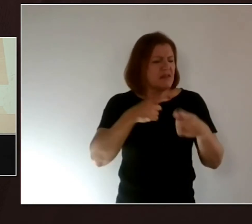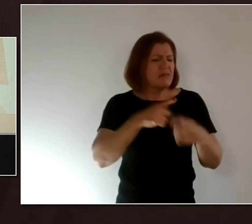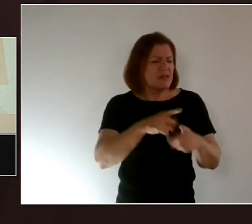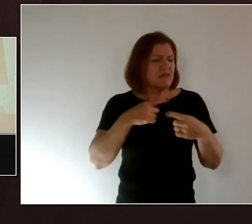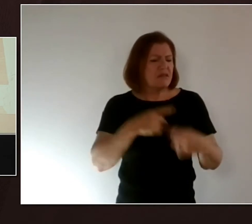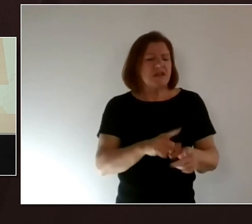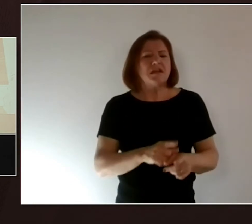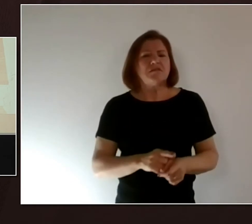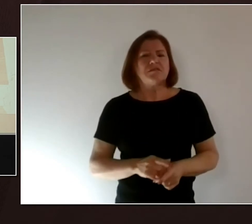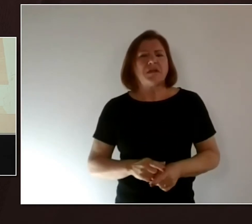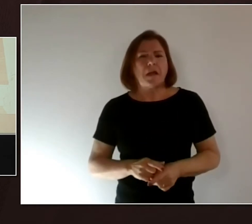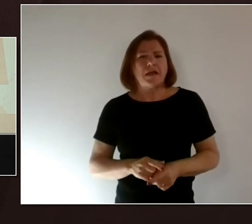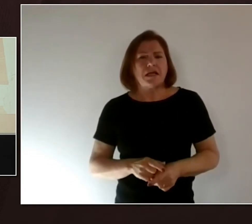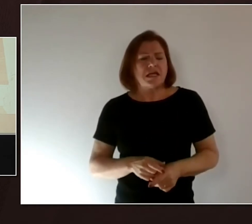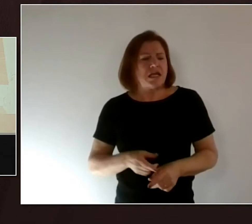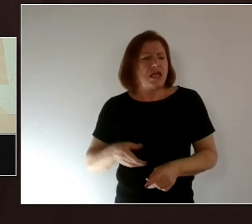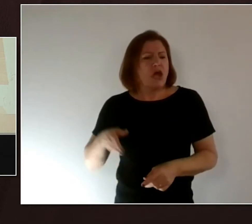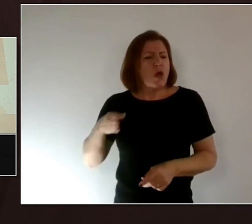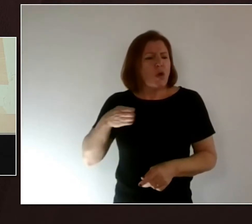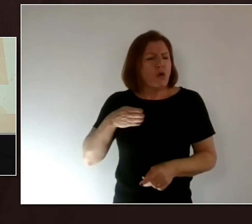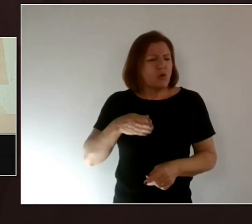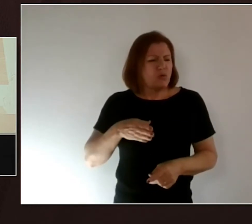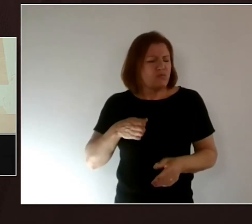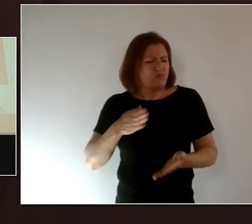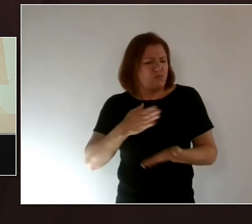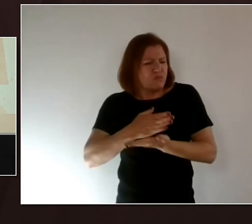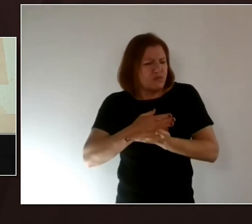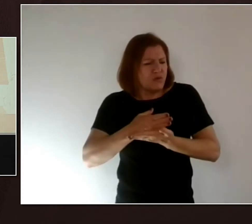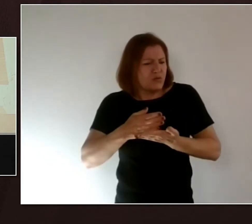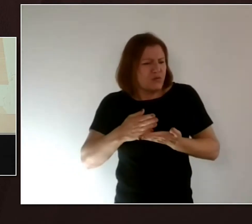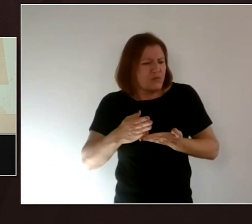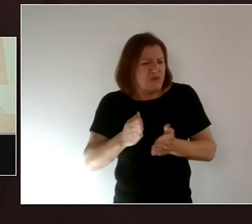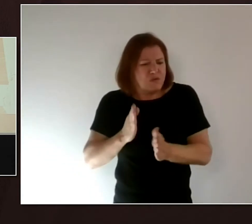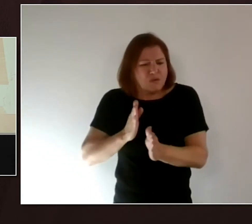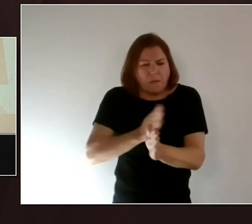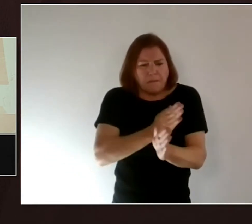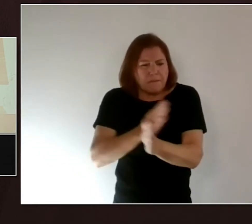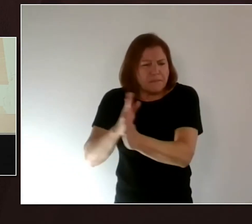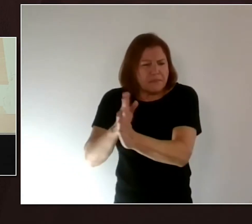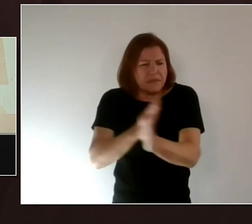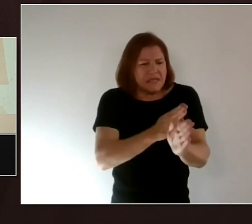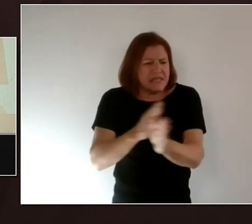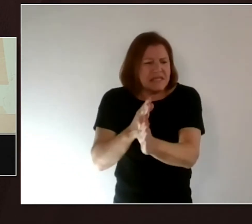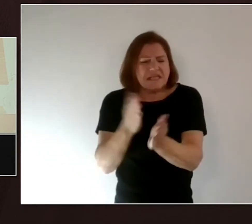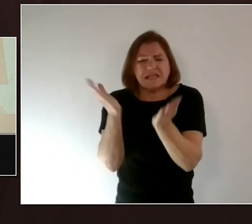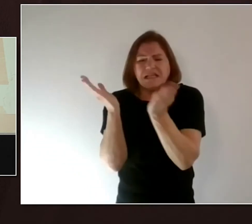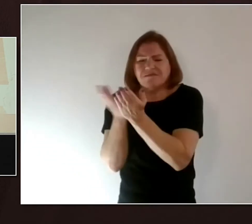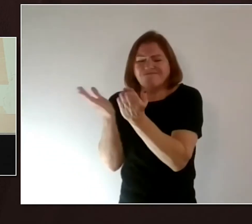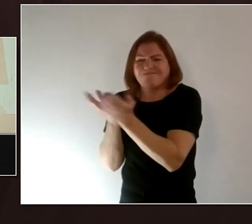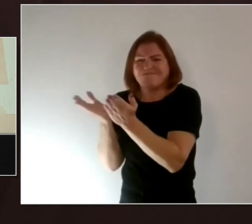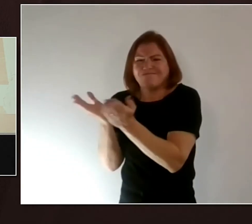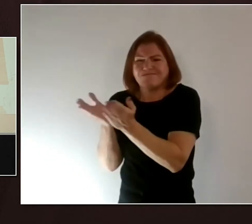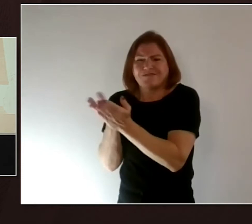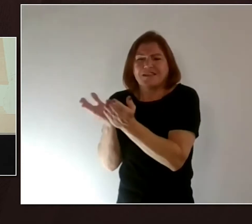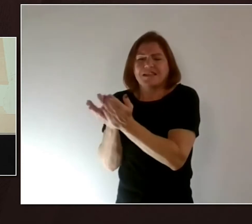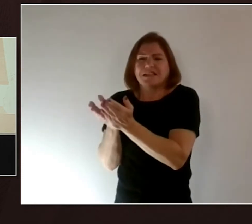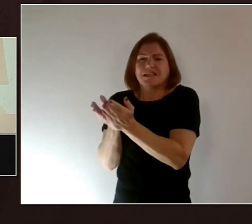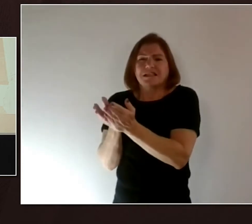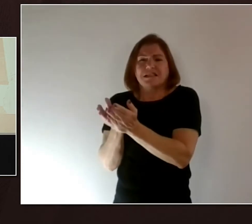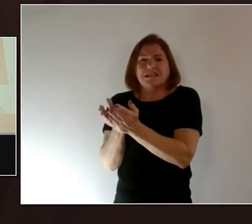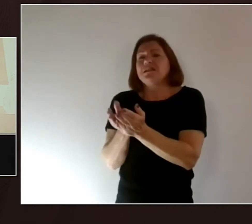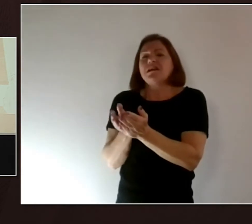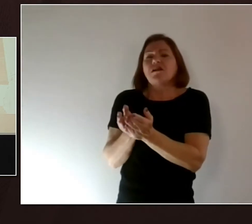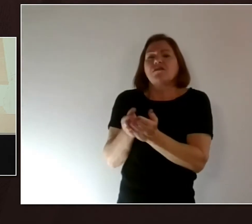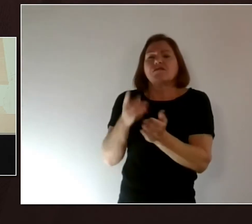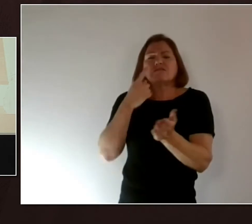começou a perseguição terrível contra os cristãos. E mandou publicar o primeiro édito. O primeiro édito é o